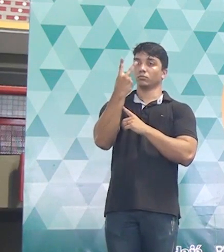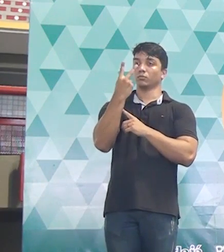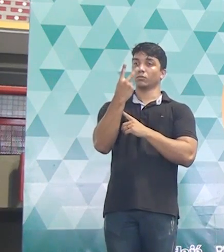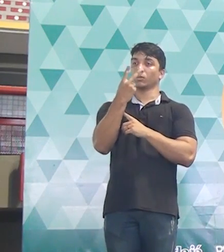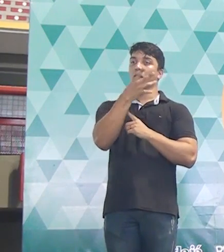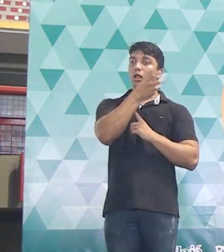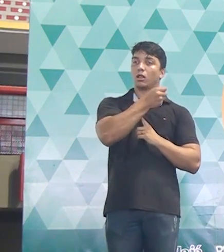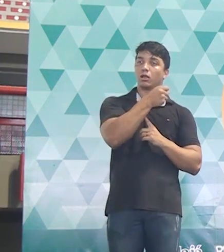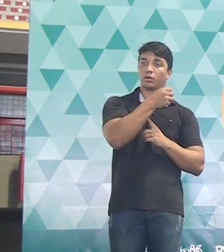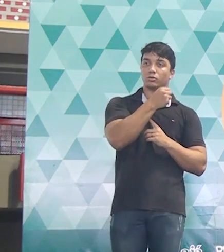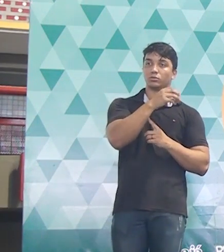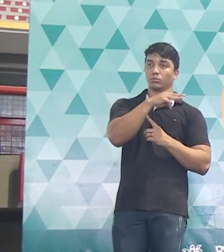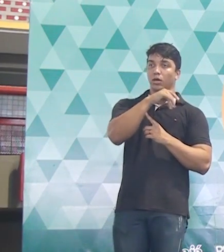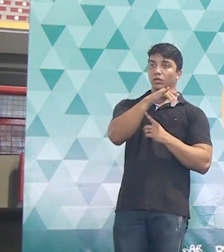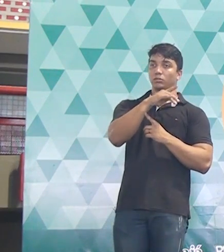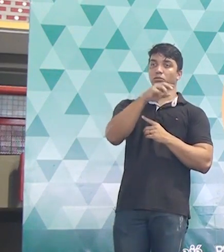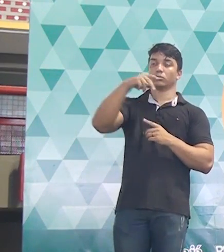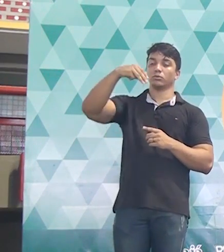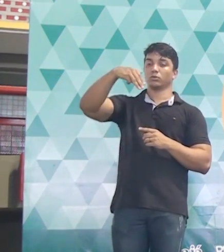MgOH2, para quem pediu,